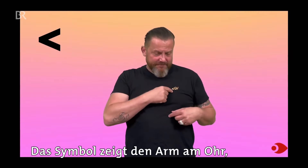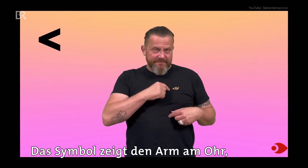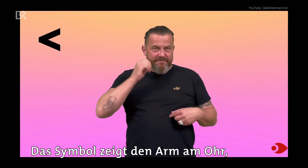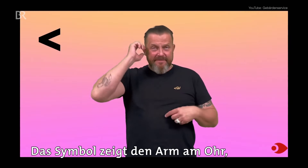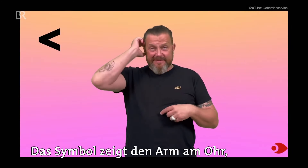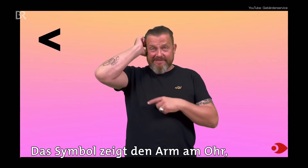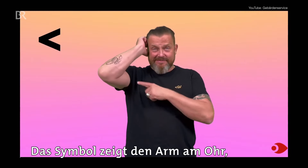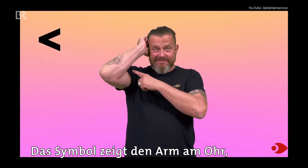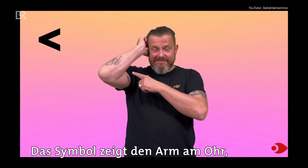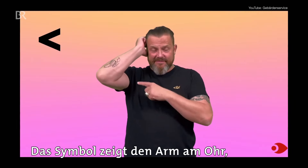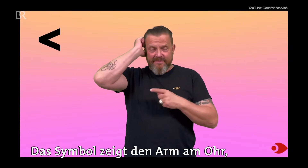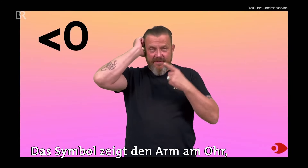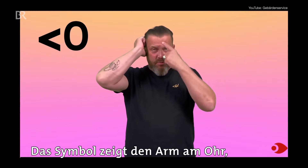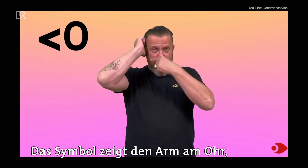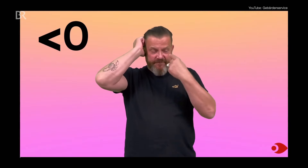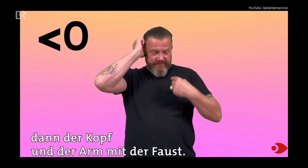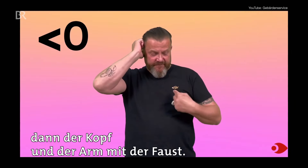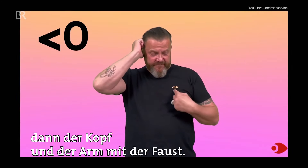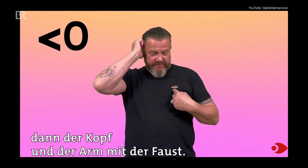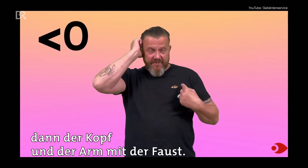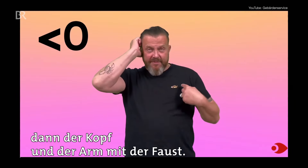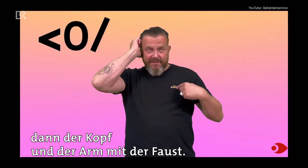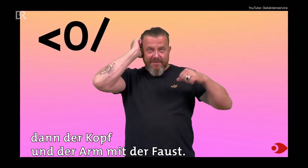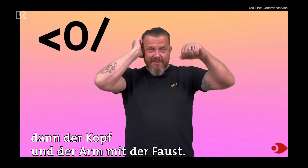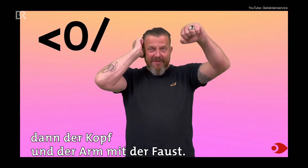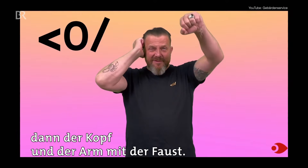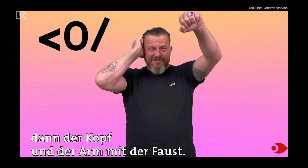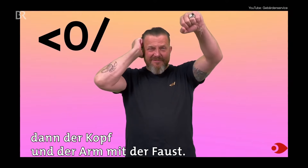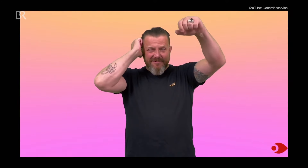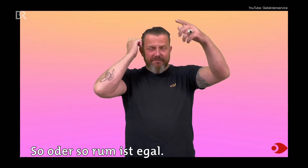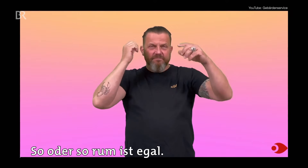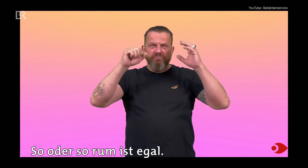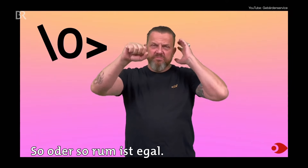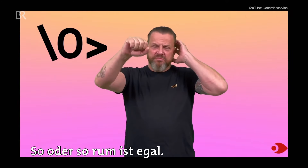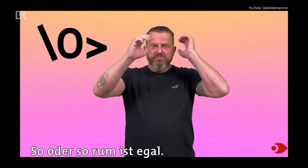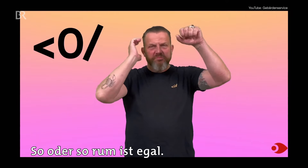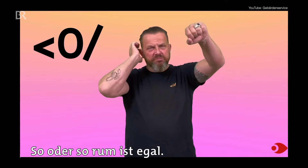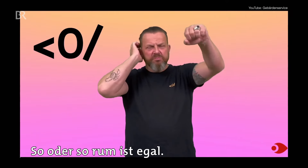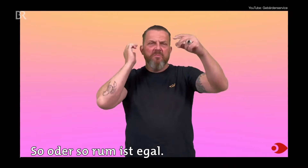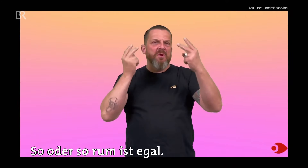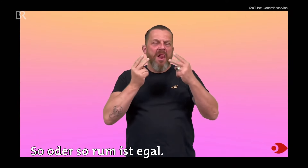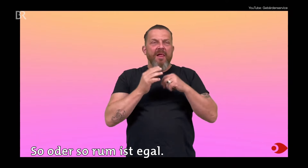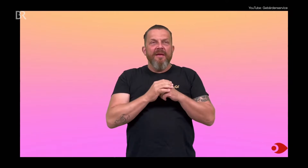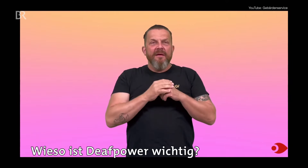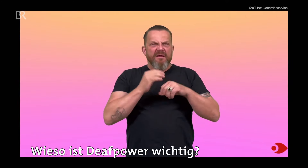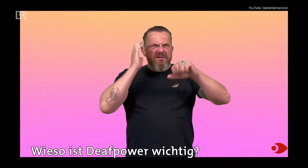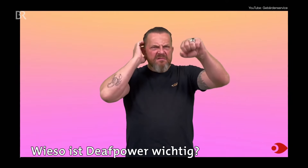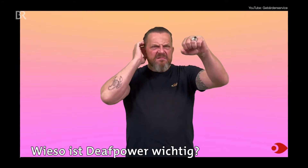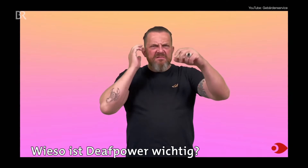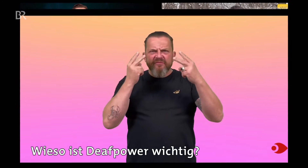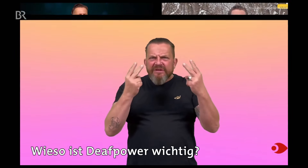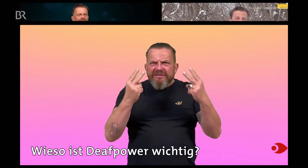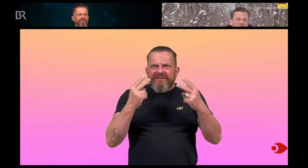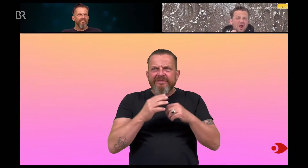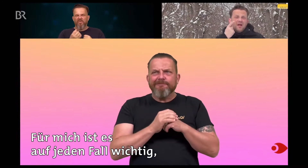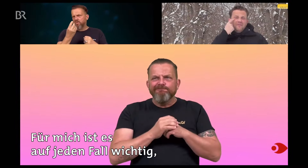Das Symbol zeigt den Arm am Ohr, dann der Kopf und der Arm mit der Faust. So oder so rum, ist egal. Wieso ist Deaf Power wichtig? Für mich